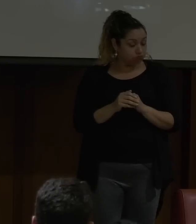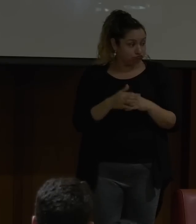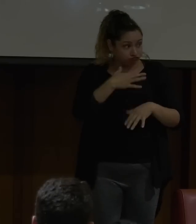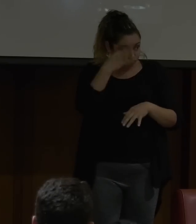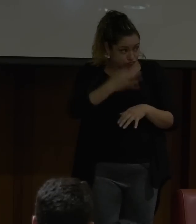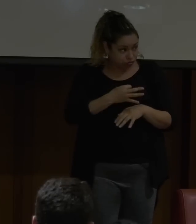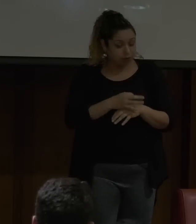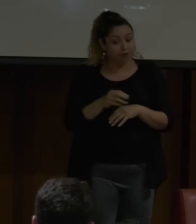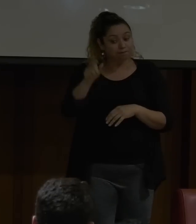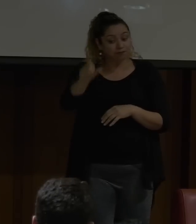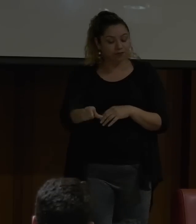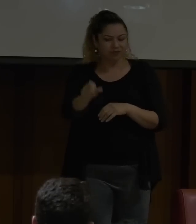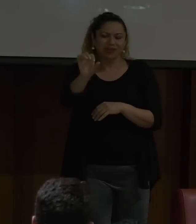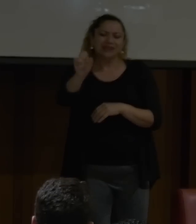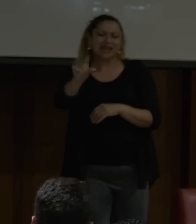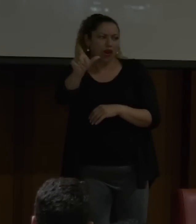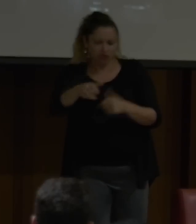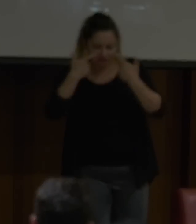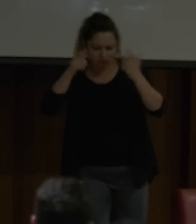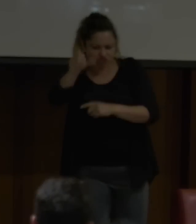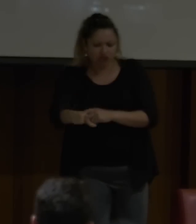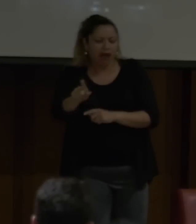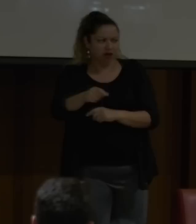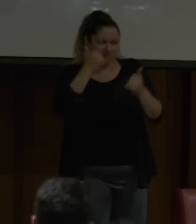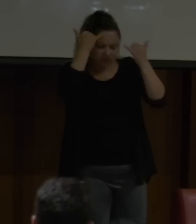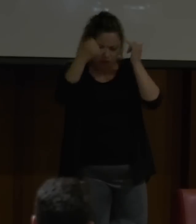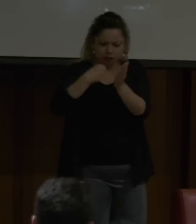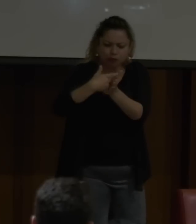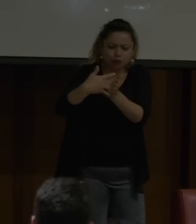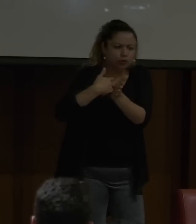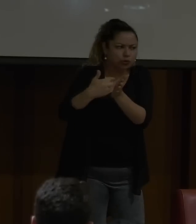era un gran escritor, tenía unas letras,